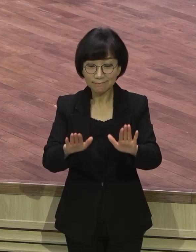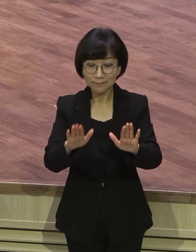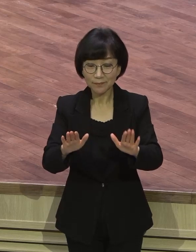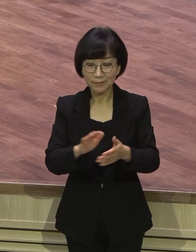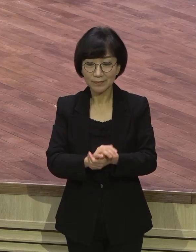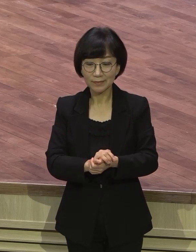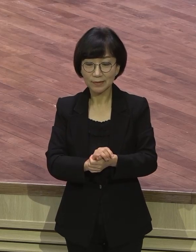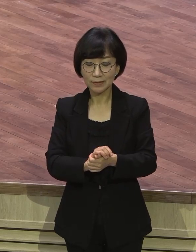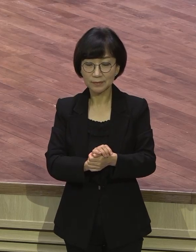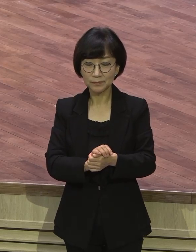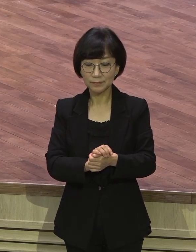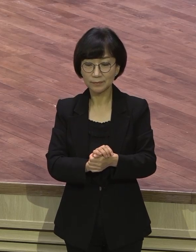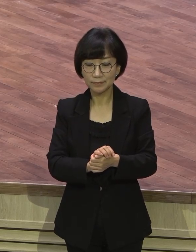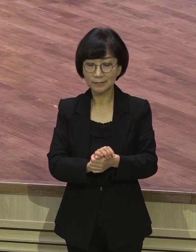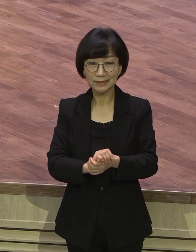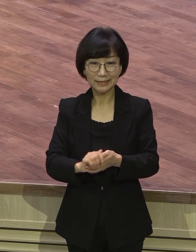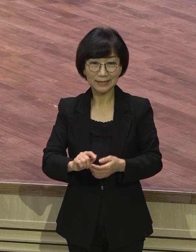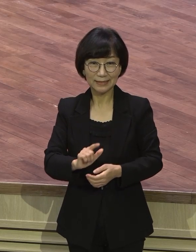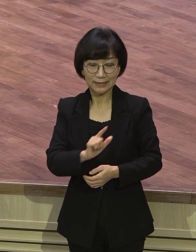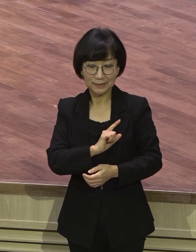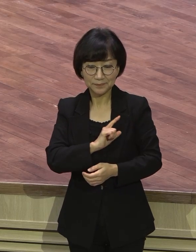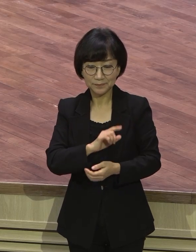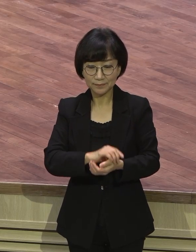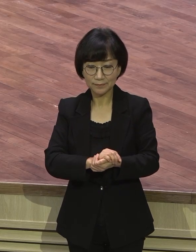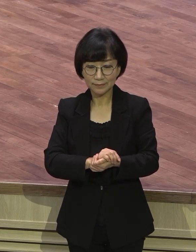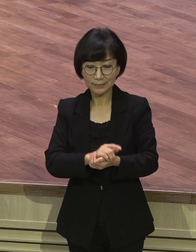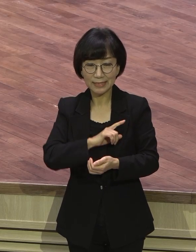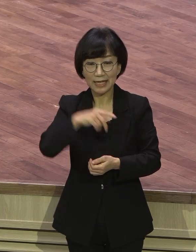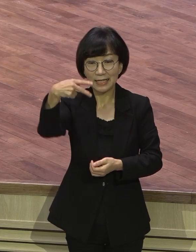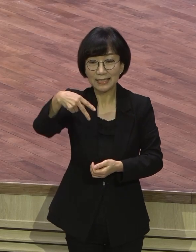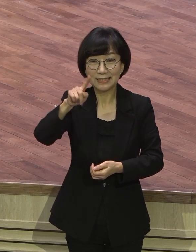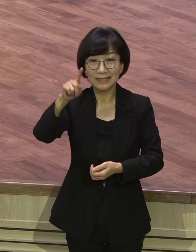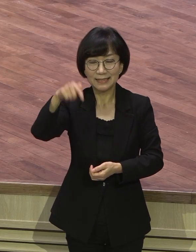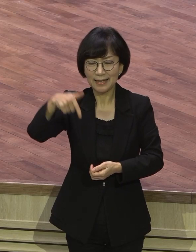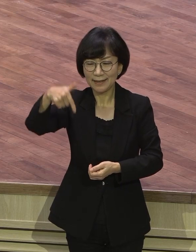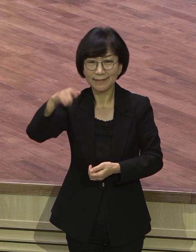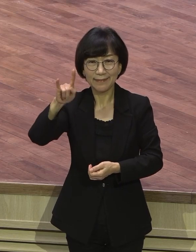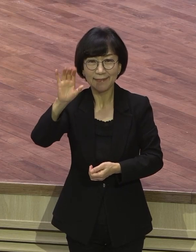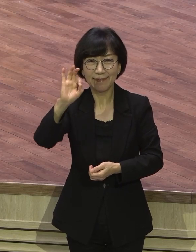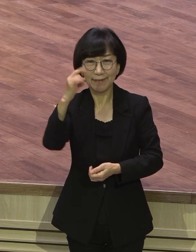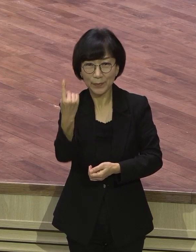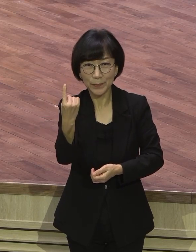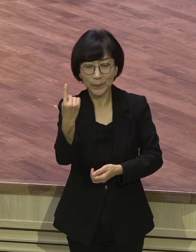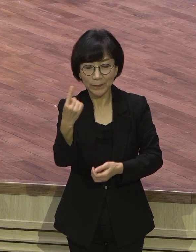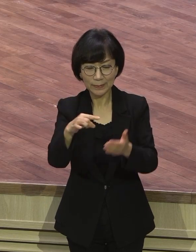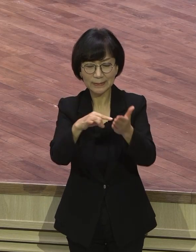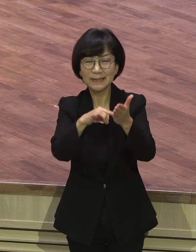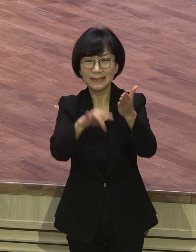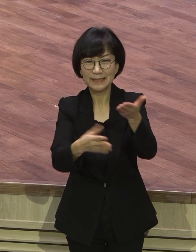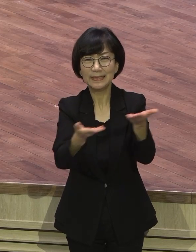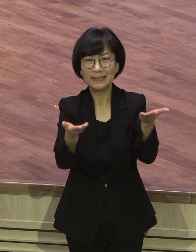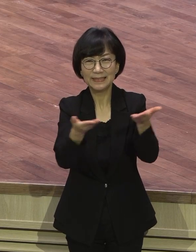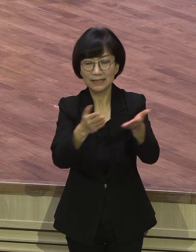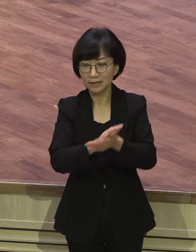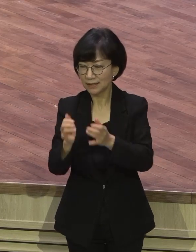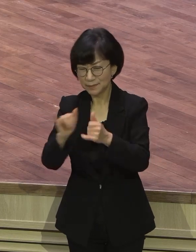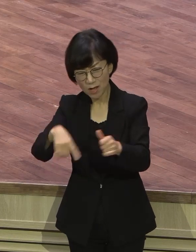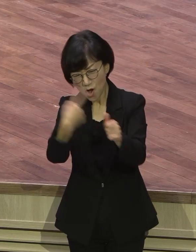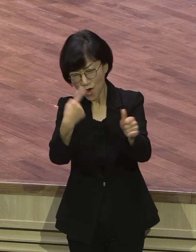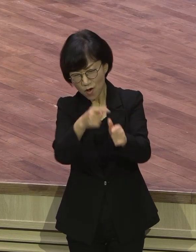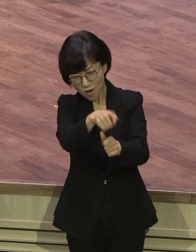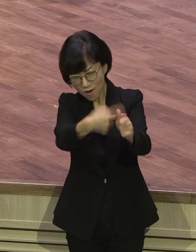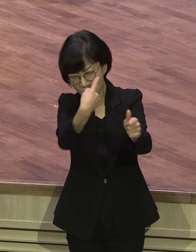삿교, 동네 사람들 다 죽일 놈, 도둑놈 이렇게 취급하는 세리, 이 삿교를,